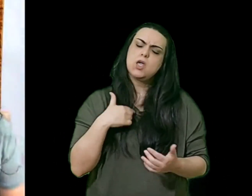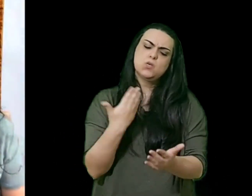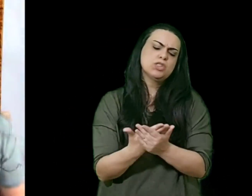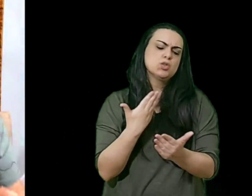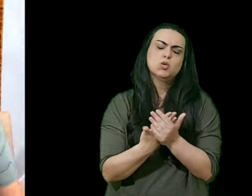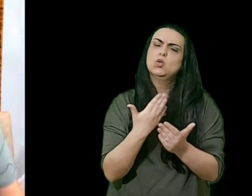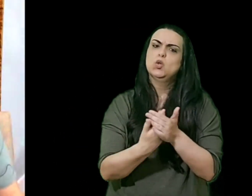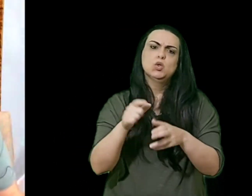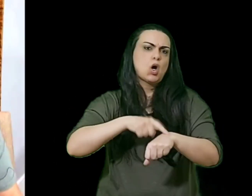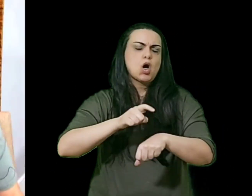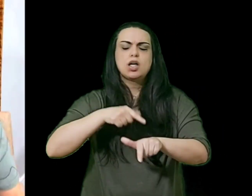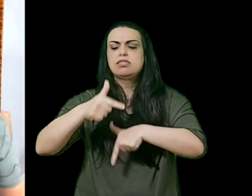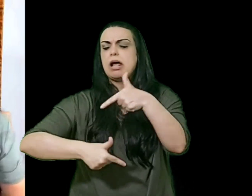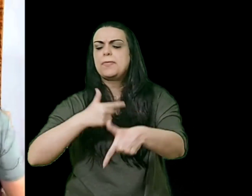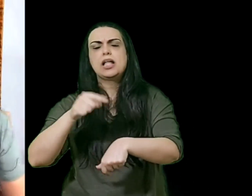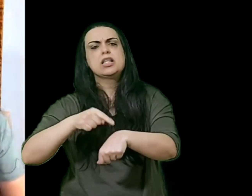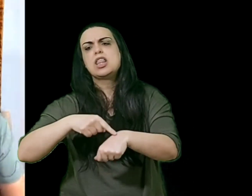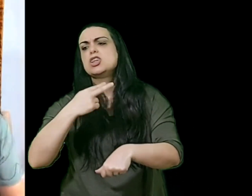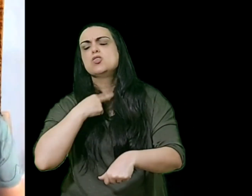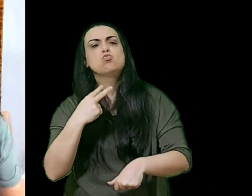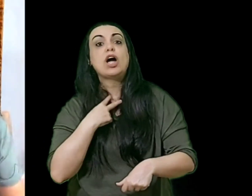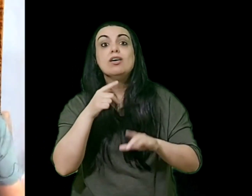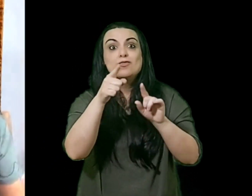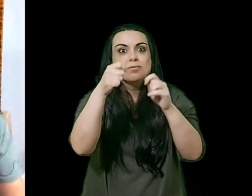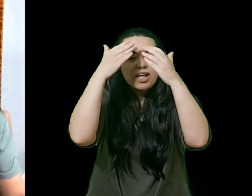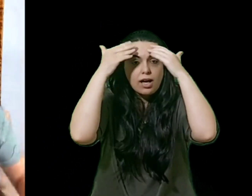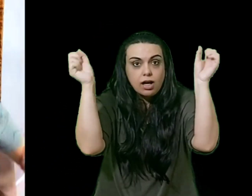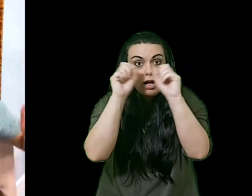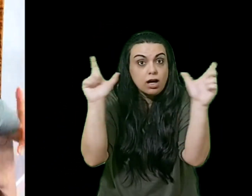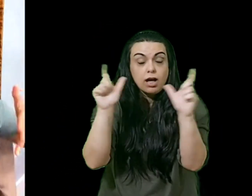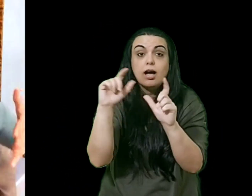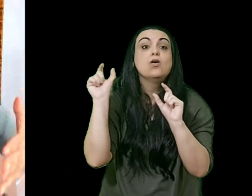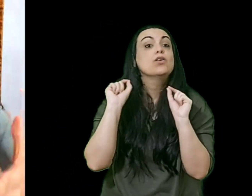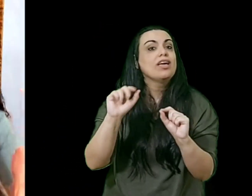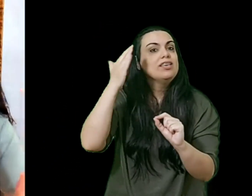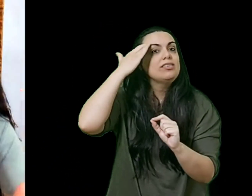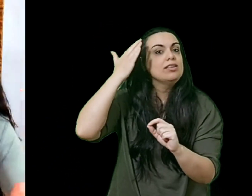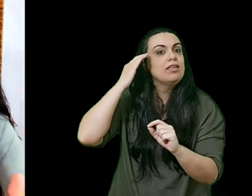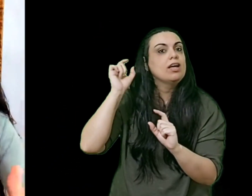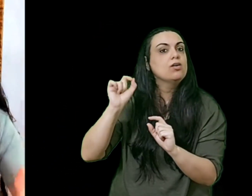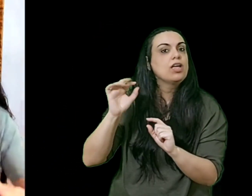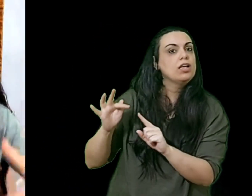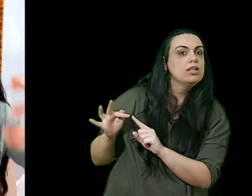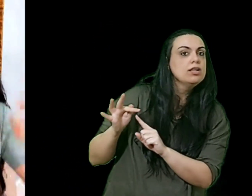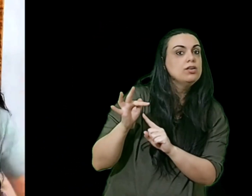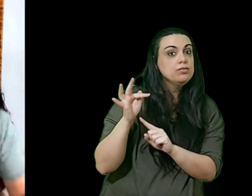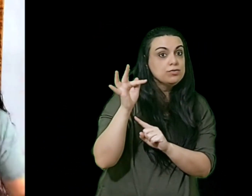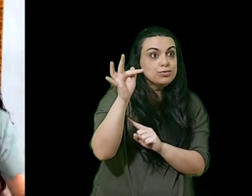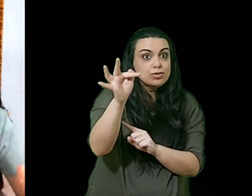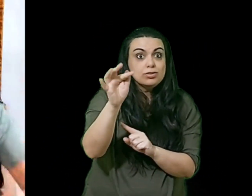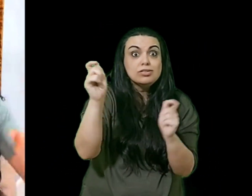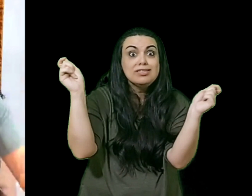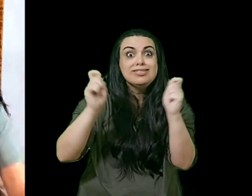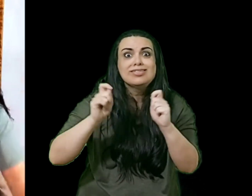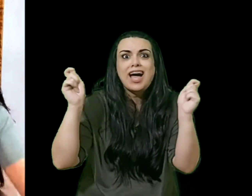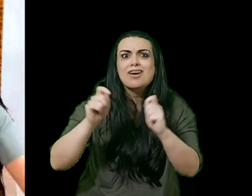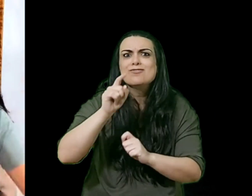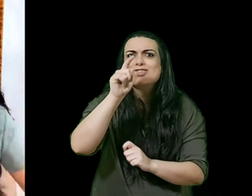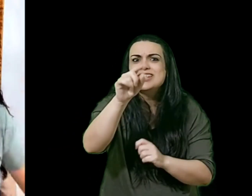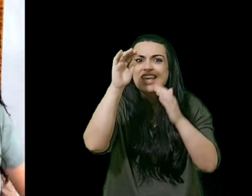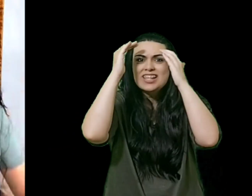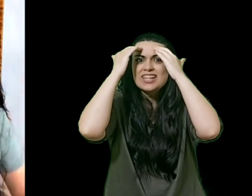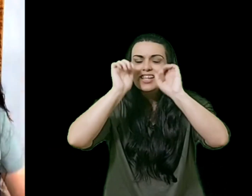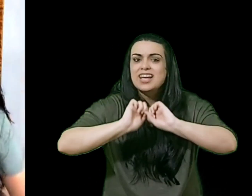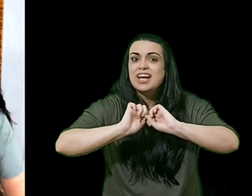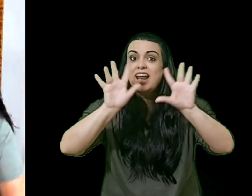nesse horário, eu trabalho nesse horário, você precisa entender que essa circunstância no final ela culmina para você entender que essa